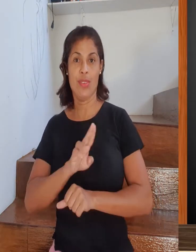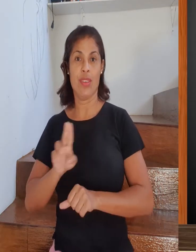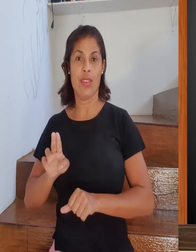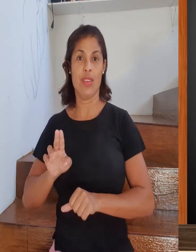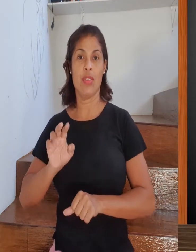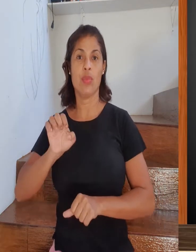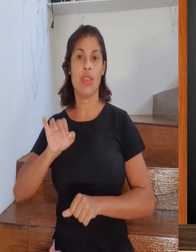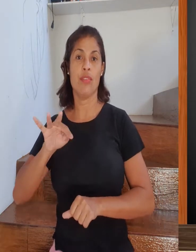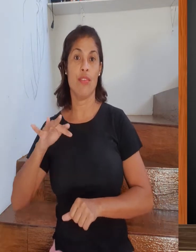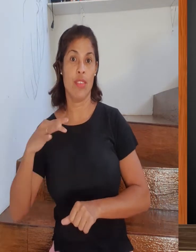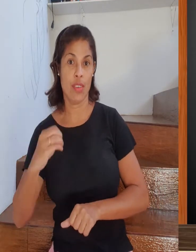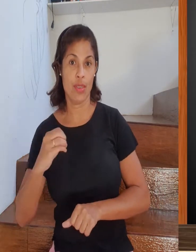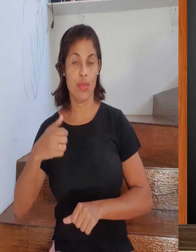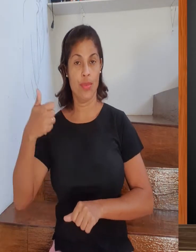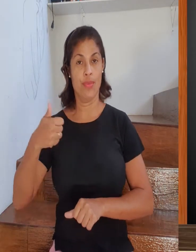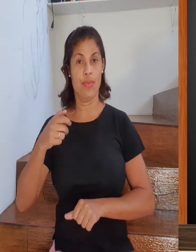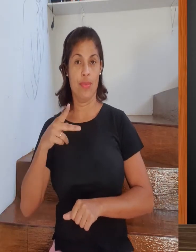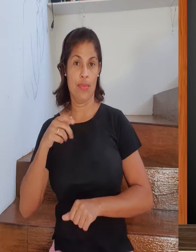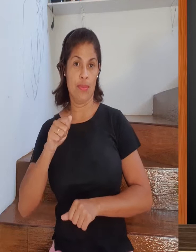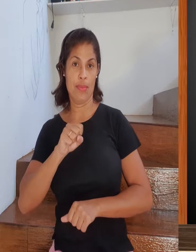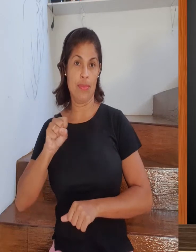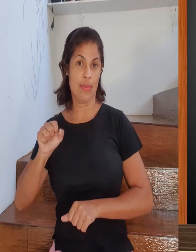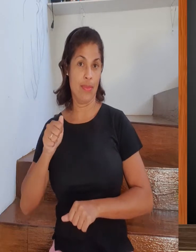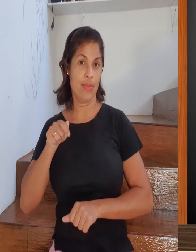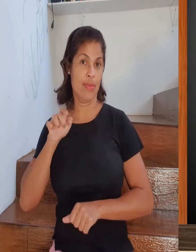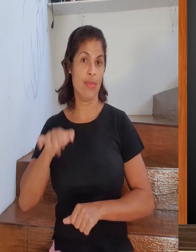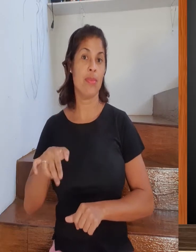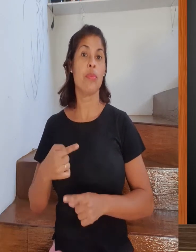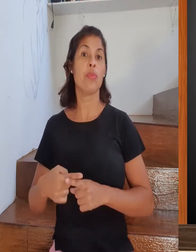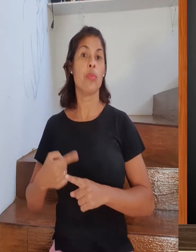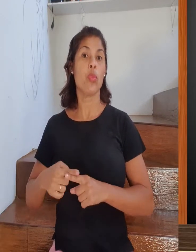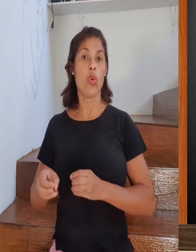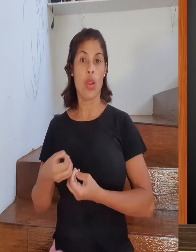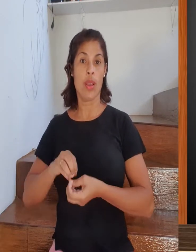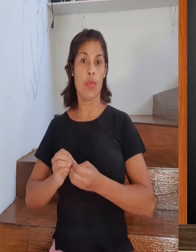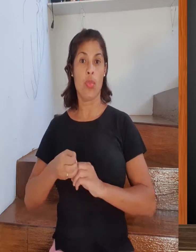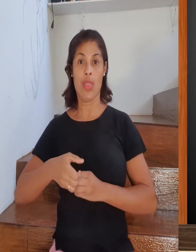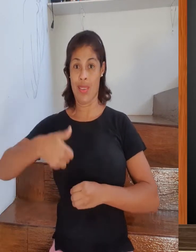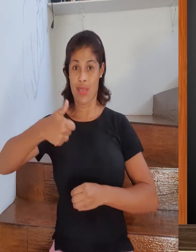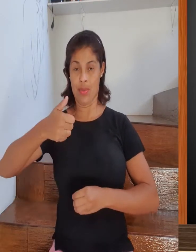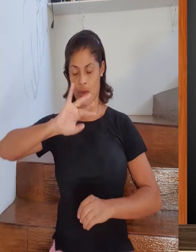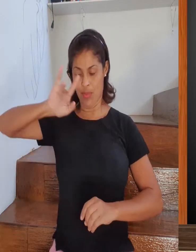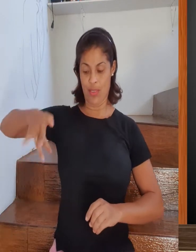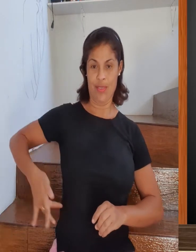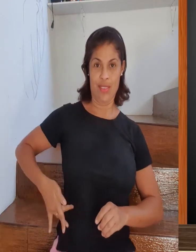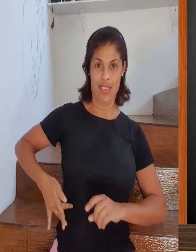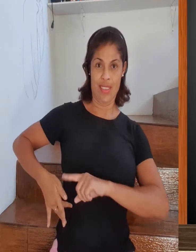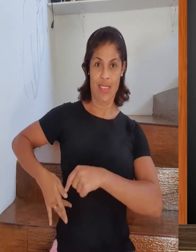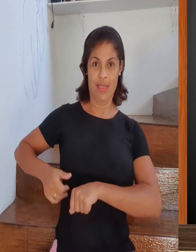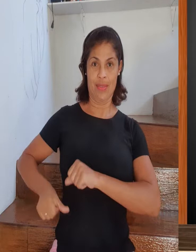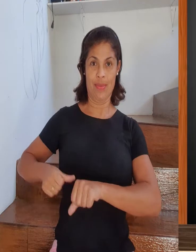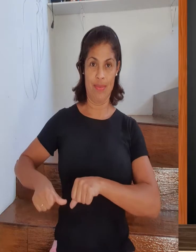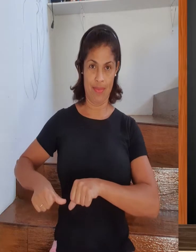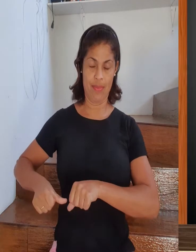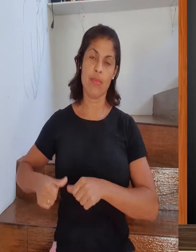de efeito de primeira passagem, porque a molécula química do fármaco atinge primeiro o fígado